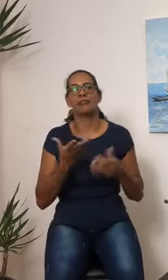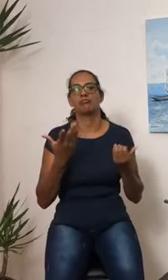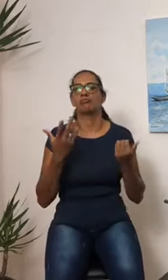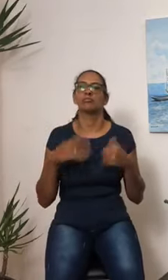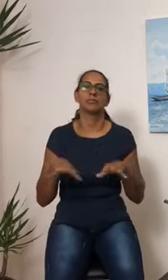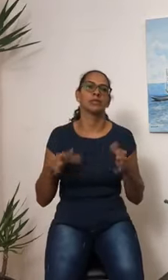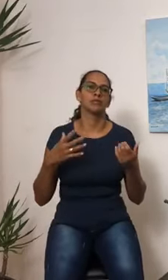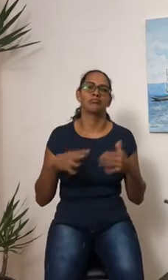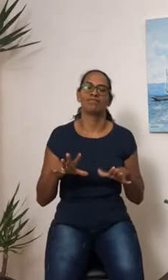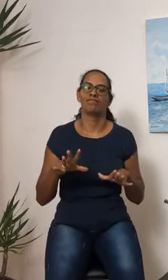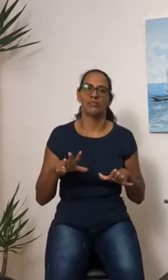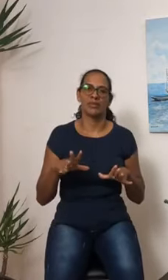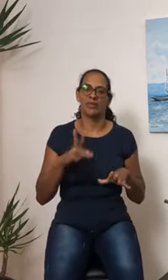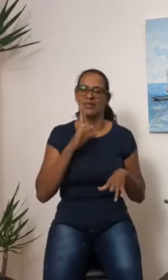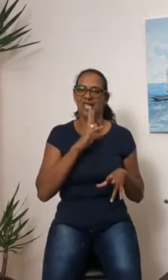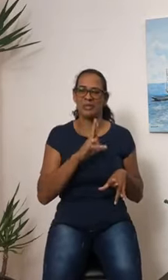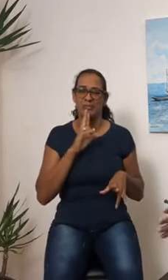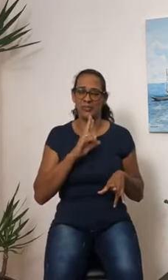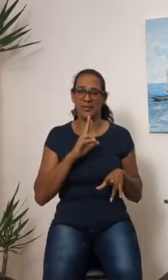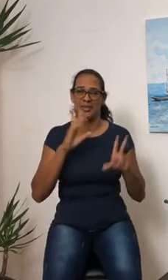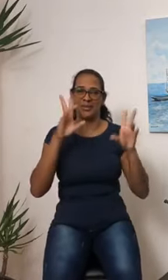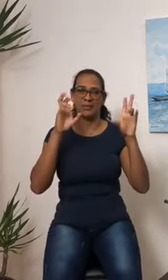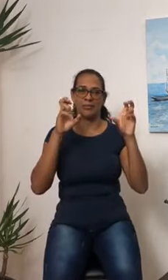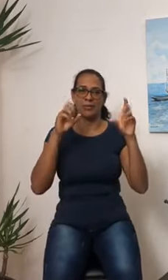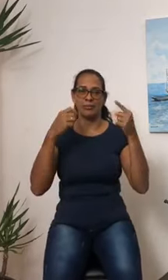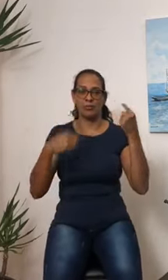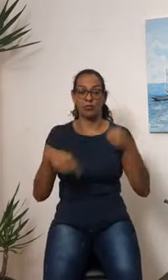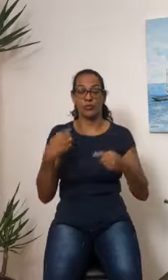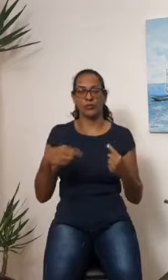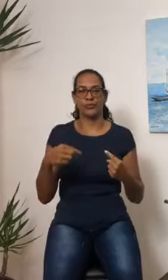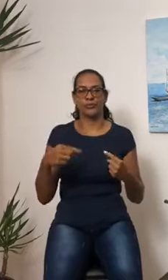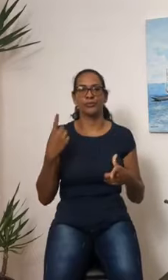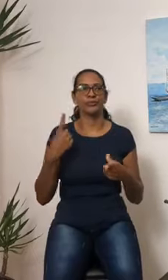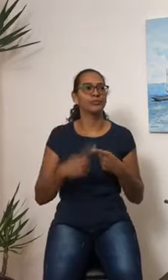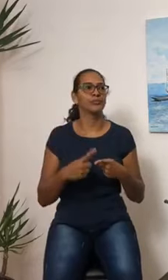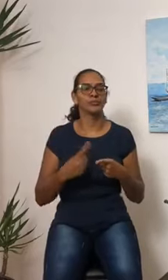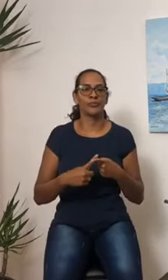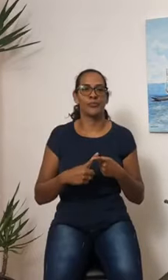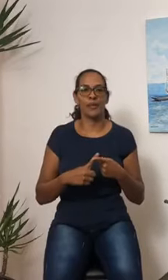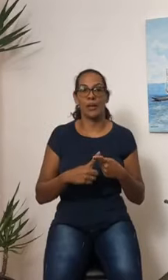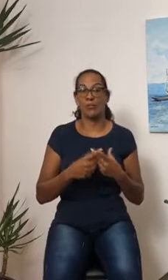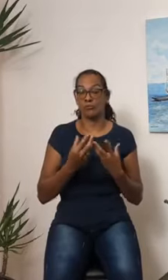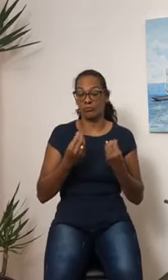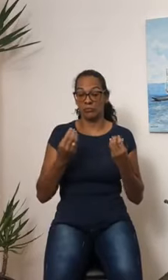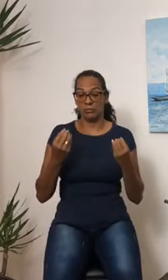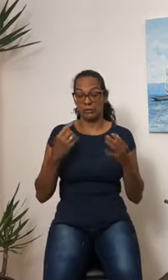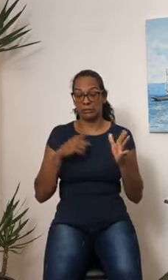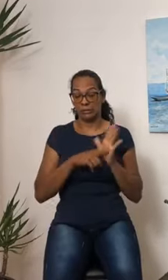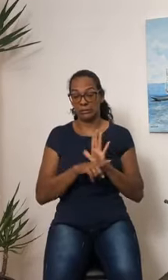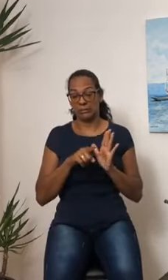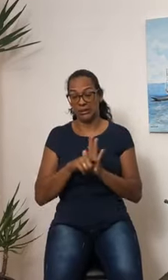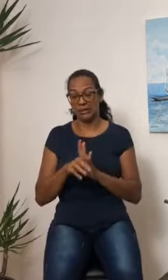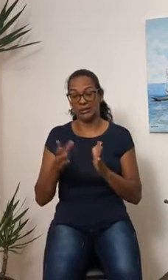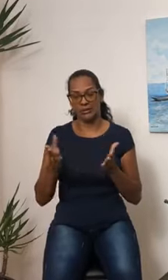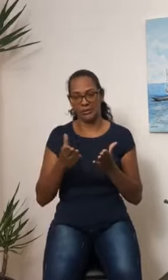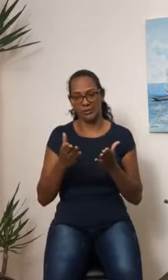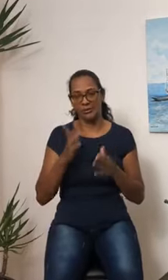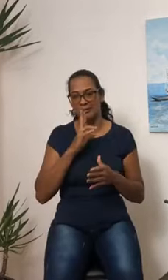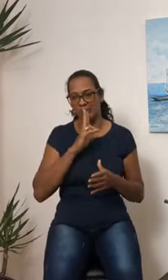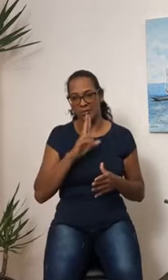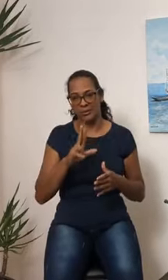não quero, é que, responder mais esse assunto política, porque fica muito questionamento, e hoje abriu uma exceção,